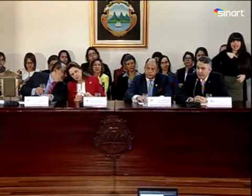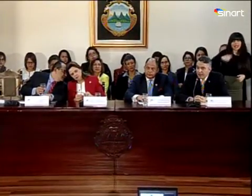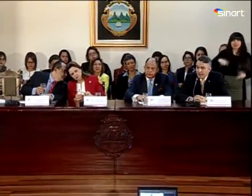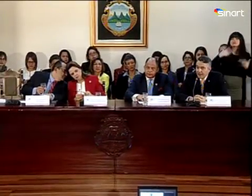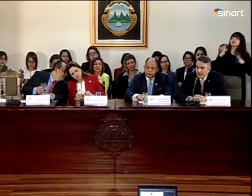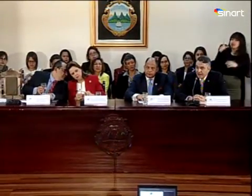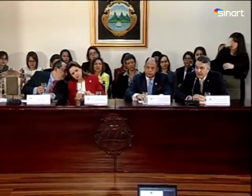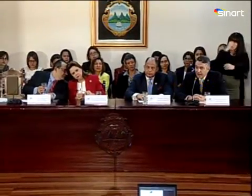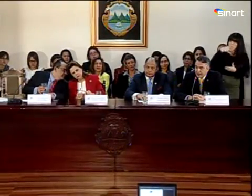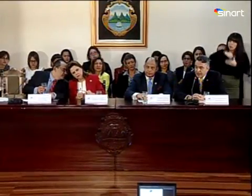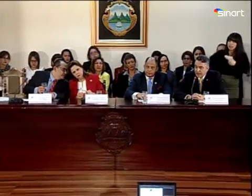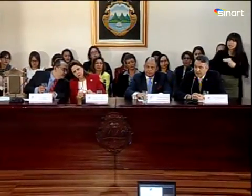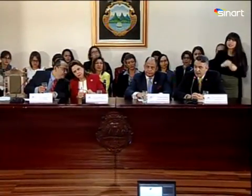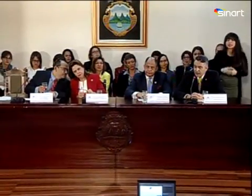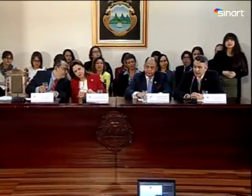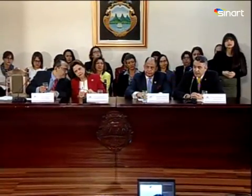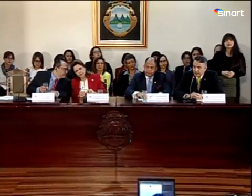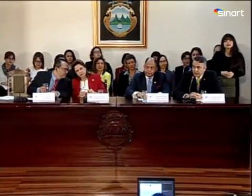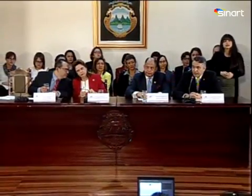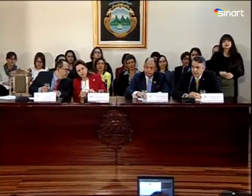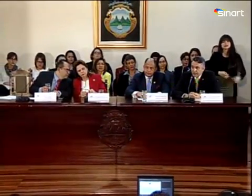contempla la